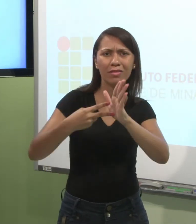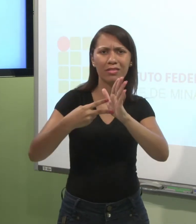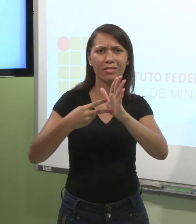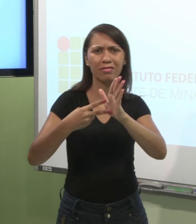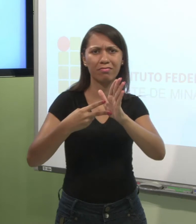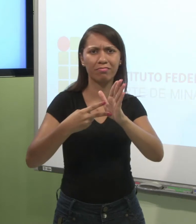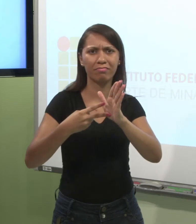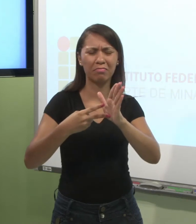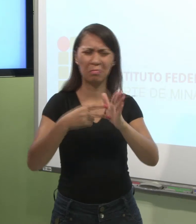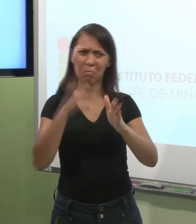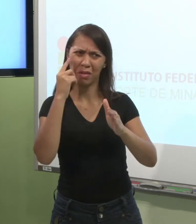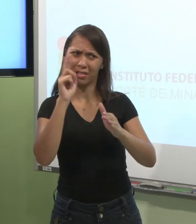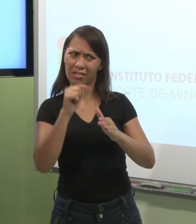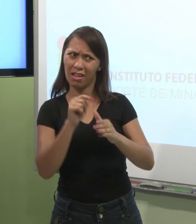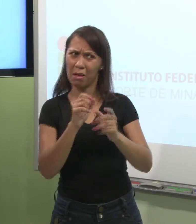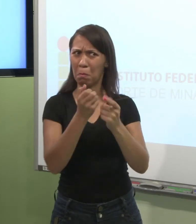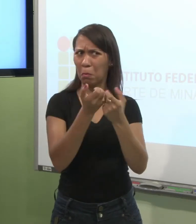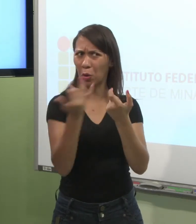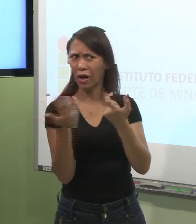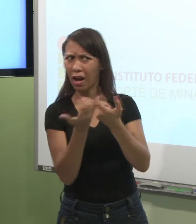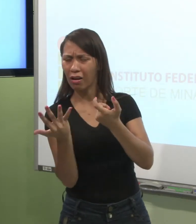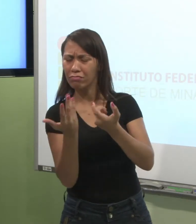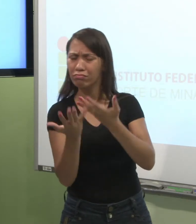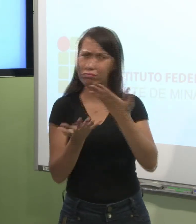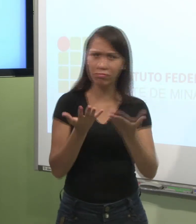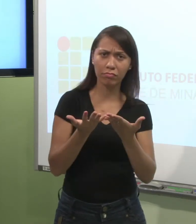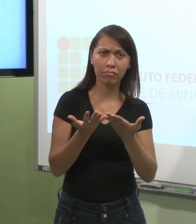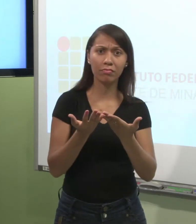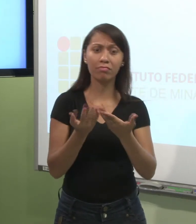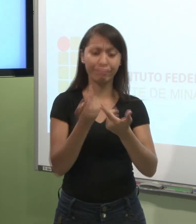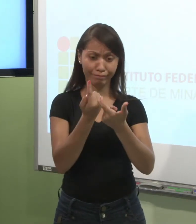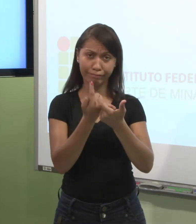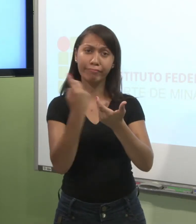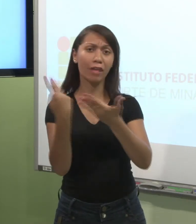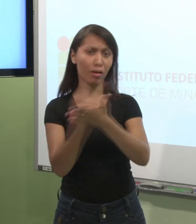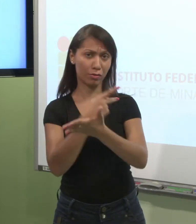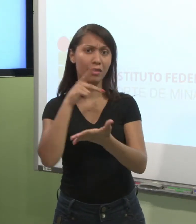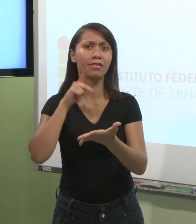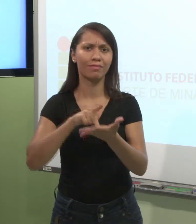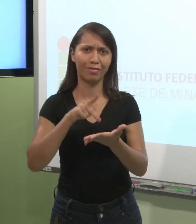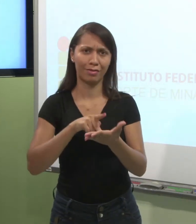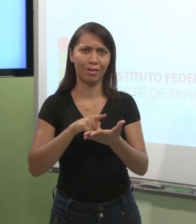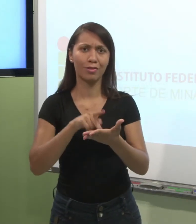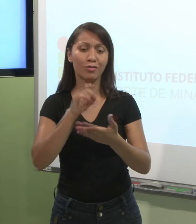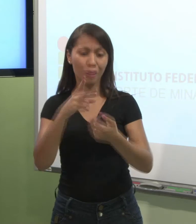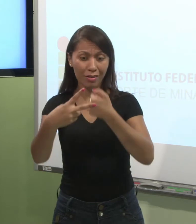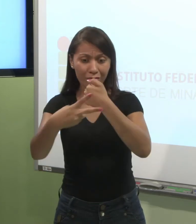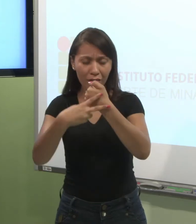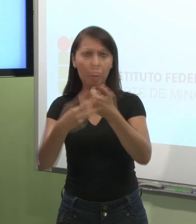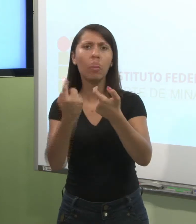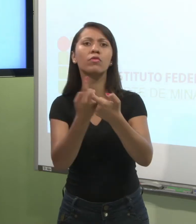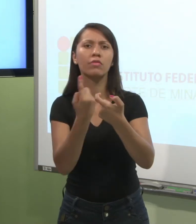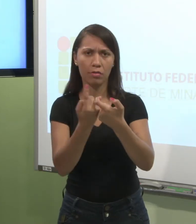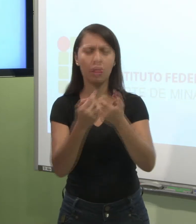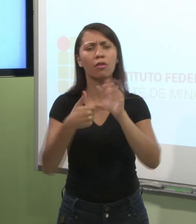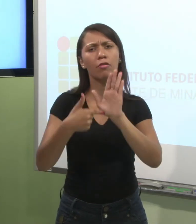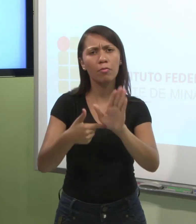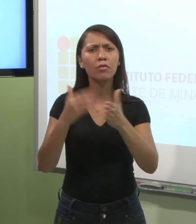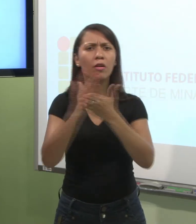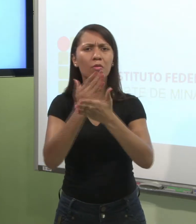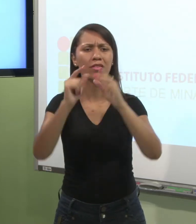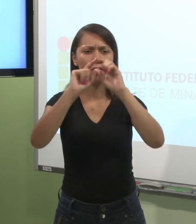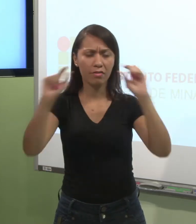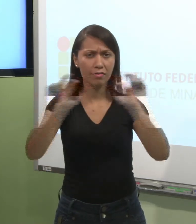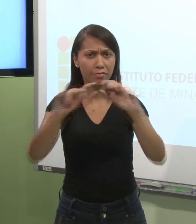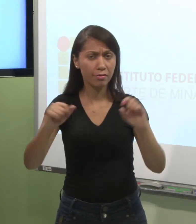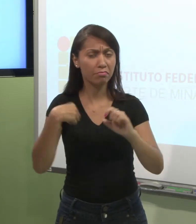transmitem noção de plural, apesar de terem forma de singular e existir o verbo no singular. Vou apresentar algumas frases